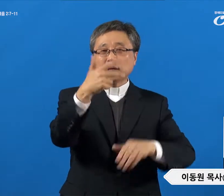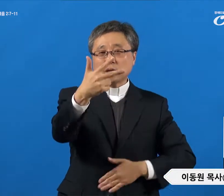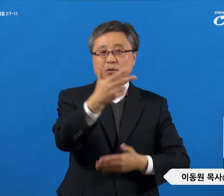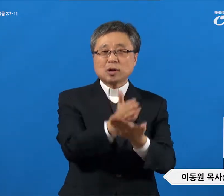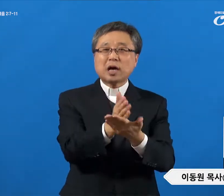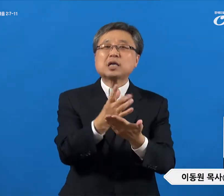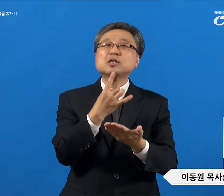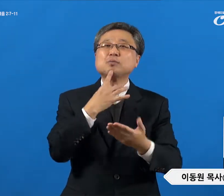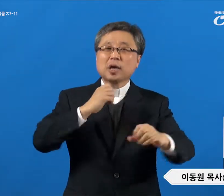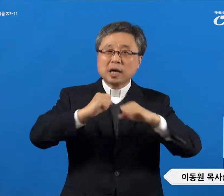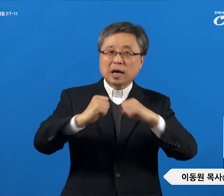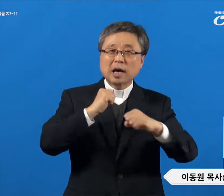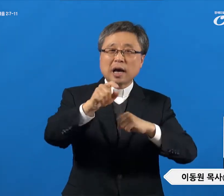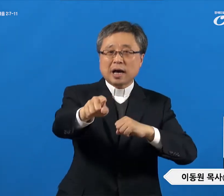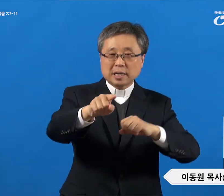행하는 것은 아니다 이러고 요한복음이 끝나요.